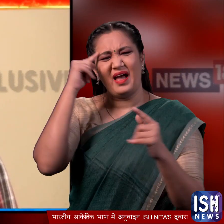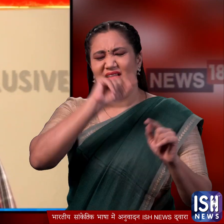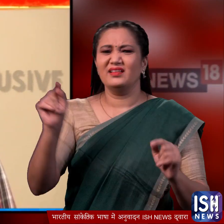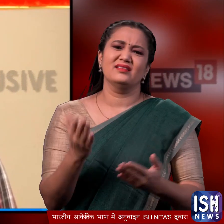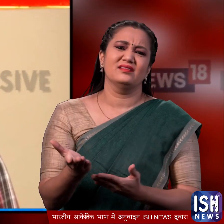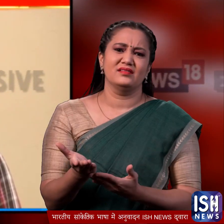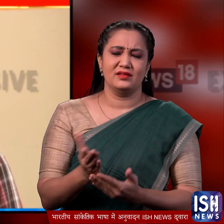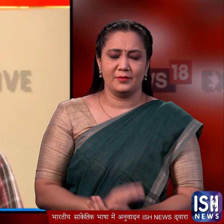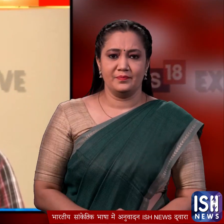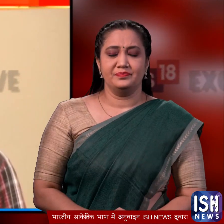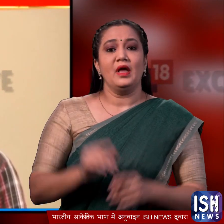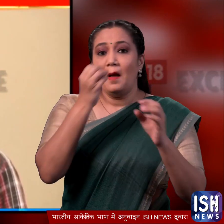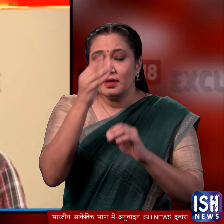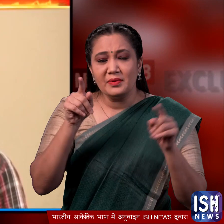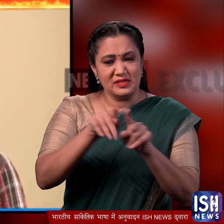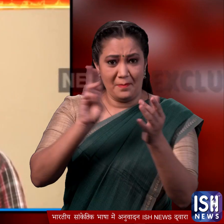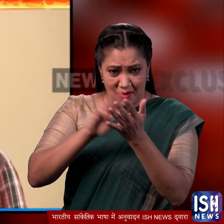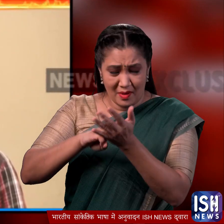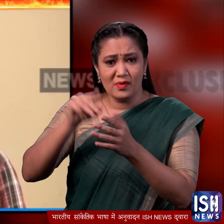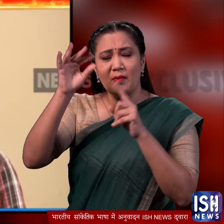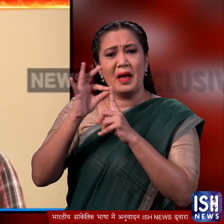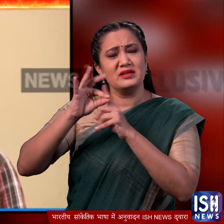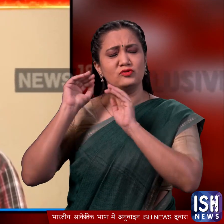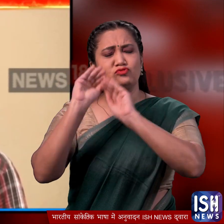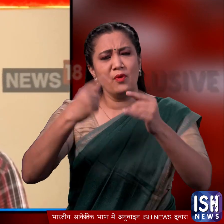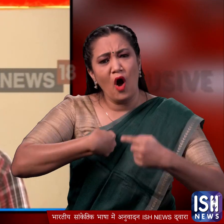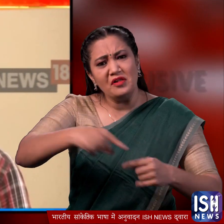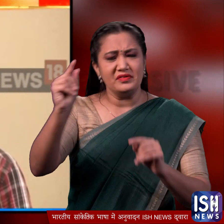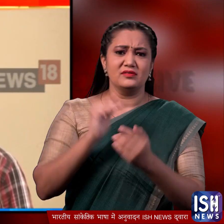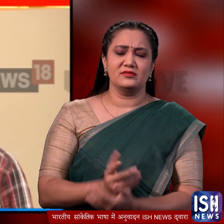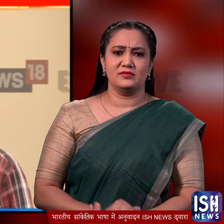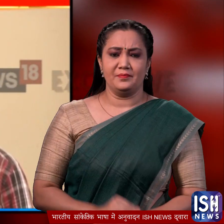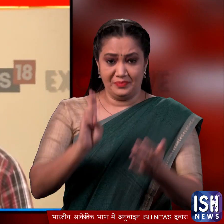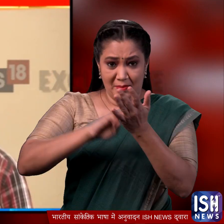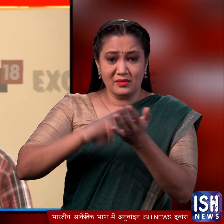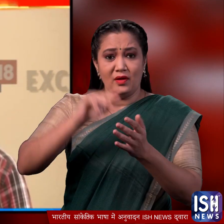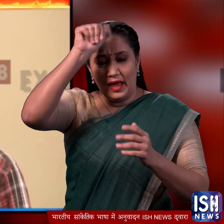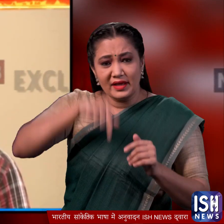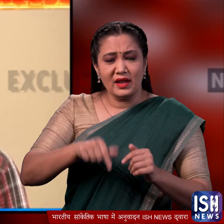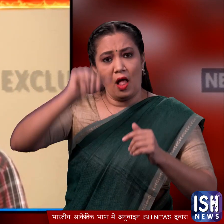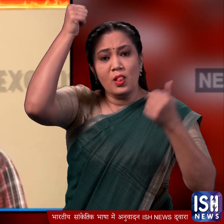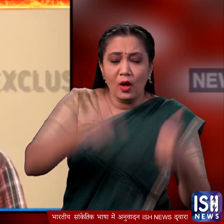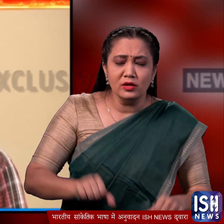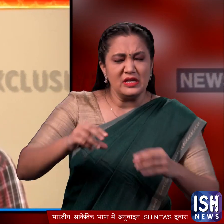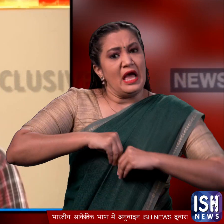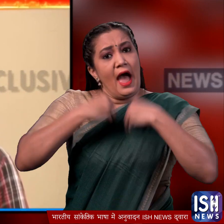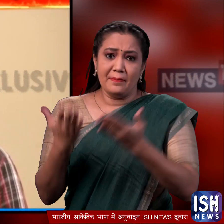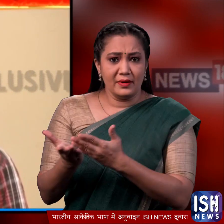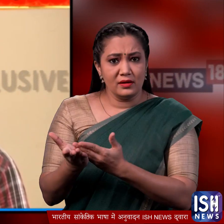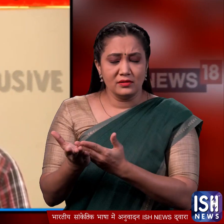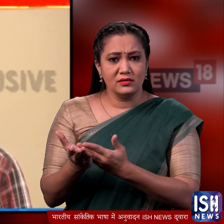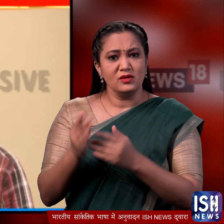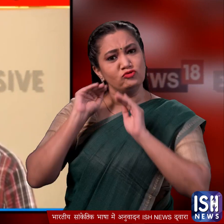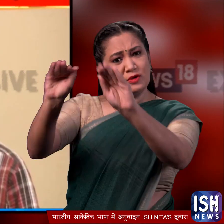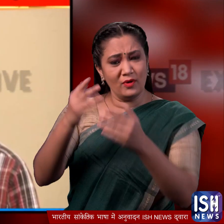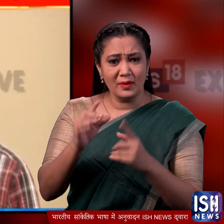ने भी महबूबा मुफ्ती को पाकिस्तान परस्त बताने का मौका नहीं चूका। महबूबा मुफ्ती भारत के हारने के बाद कितनी खुश हो रही हैं, तो उनका समर्थन